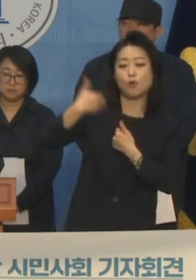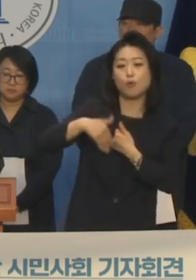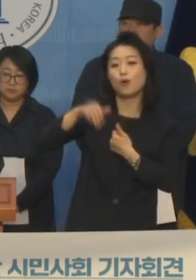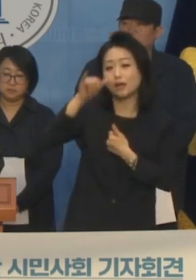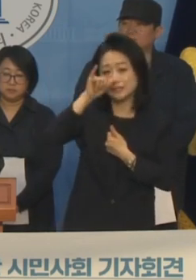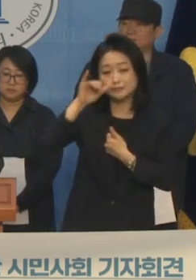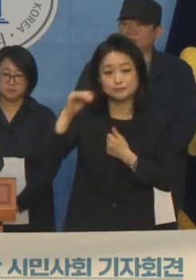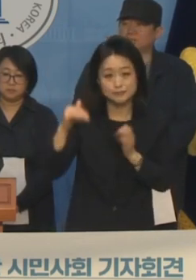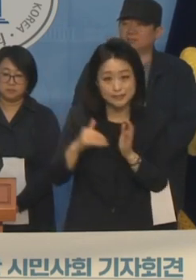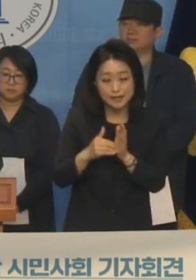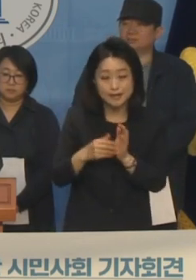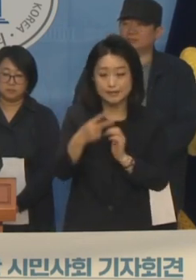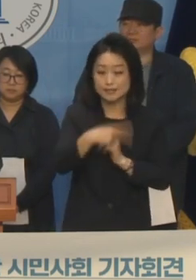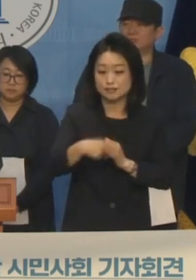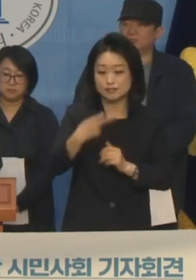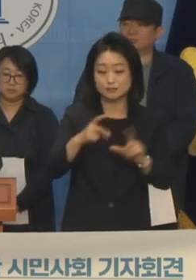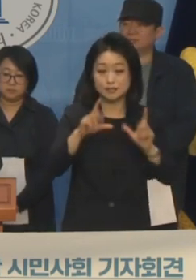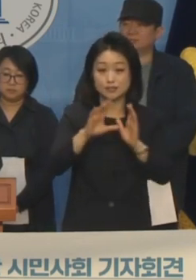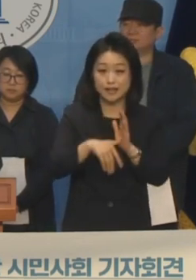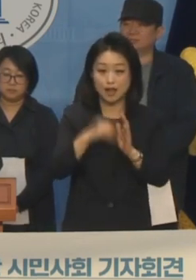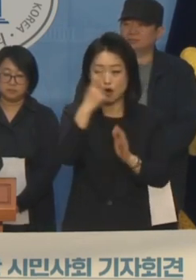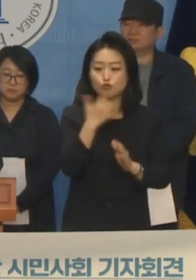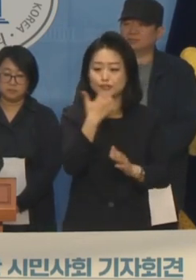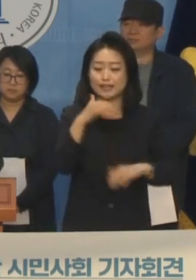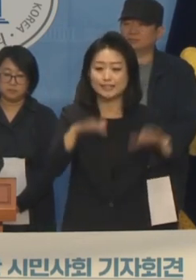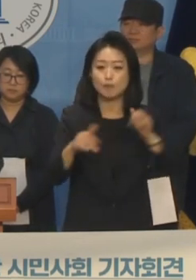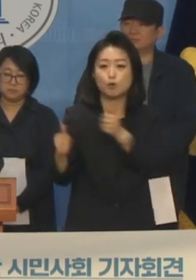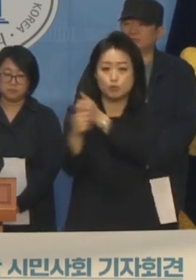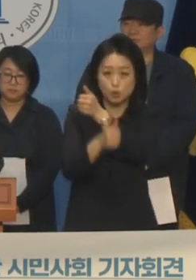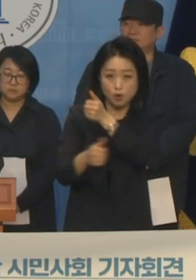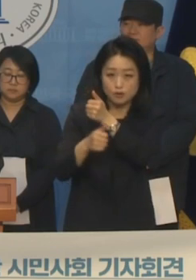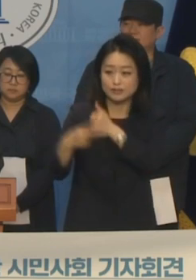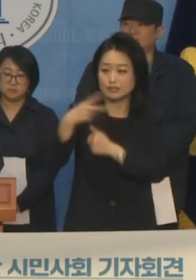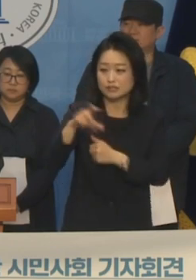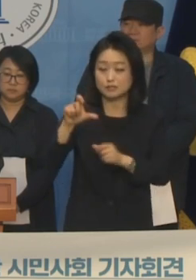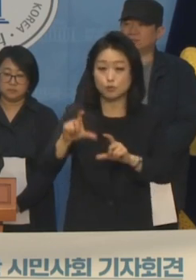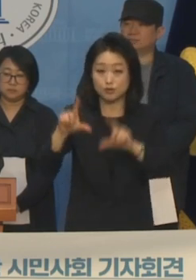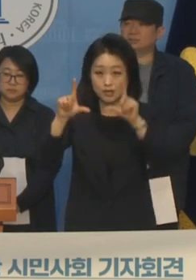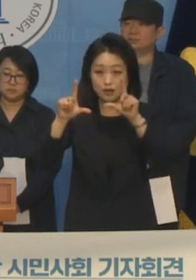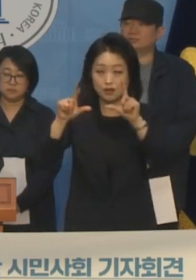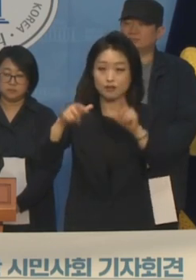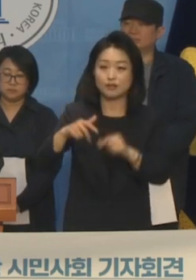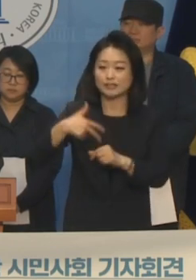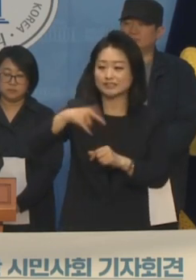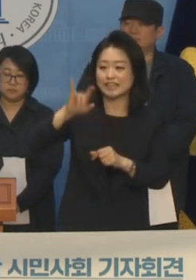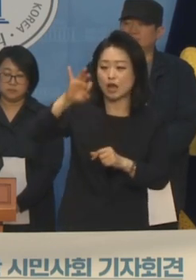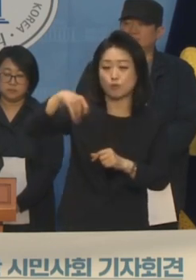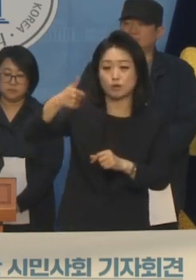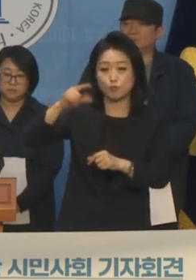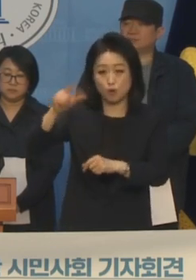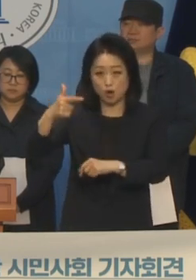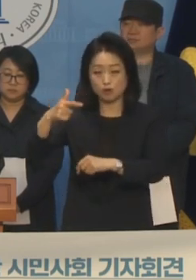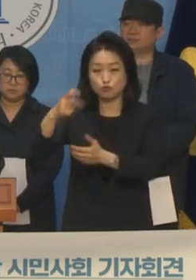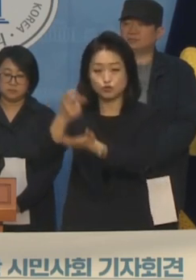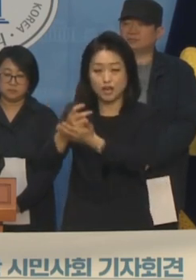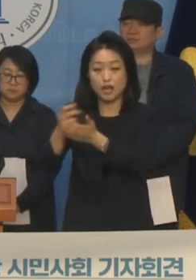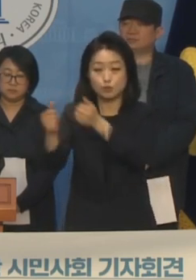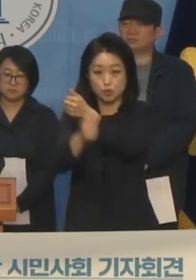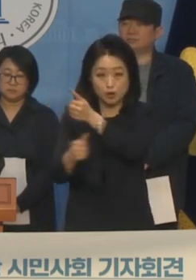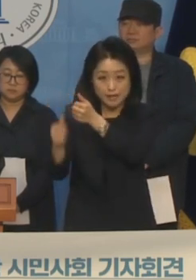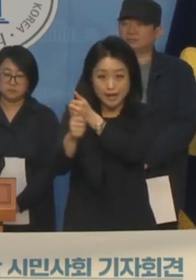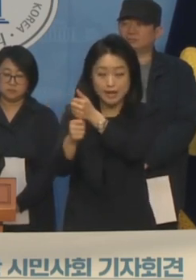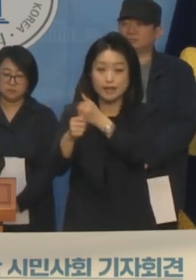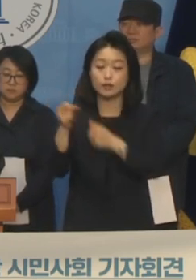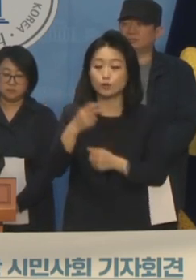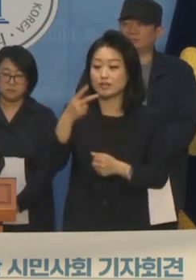권고하였습니다. 2012년 인종차별철폐위원회, 2015년 자유권규약위원회, 2017년